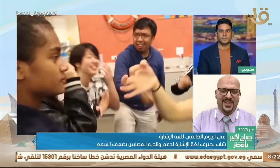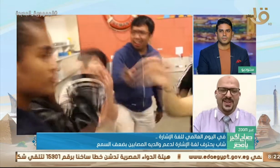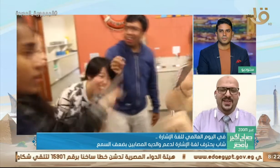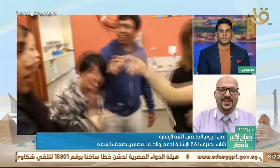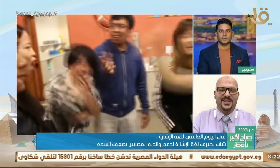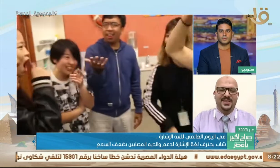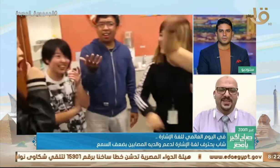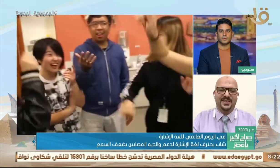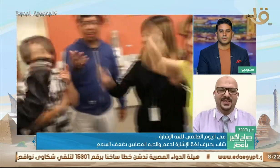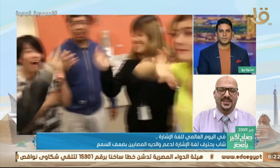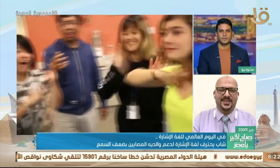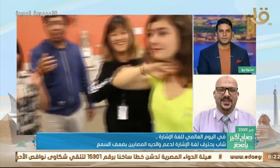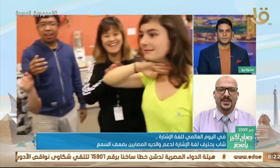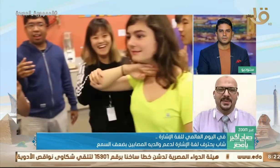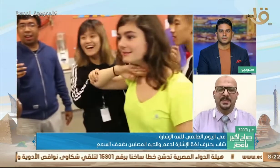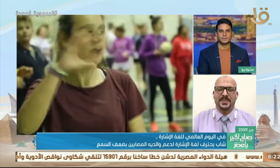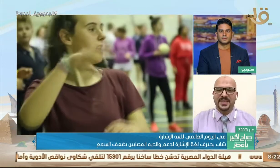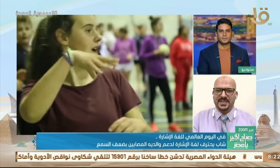الإشارة.